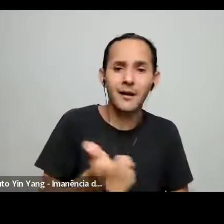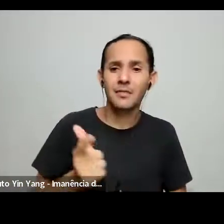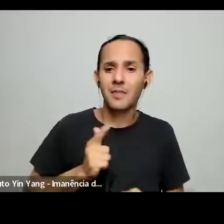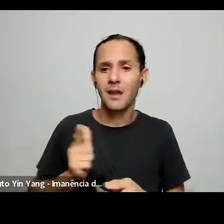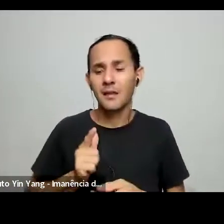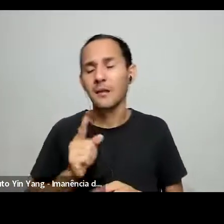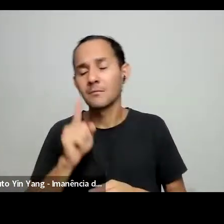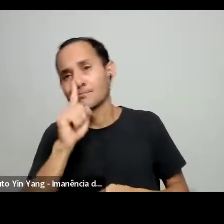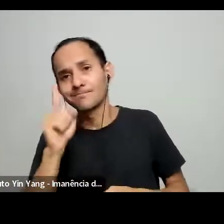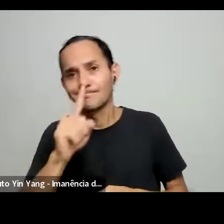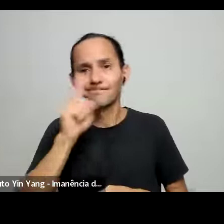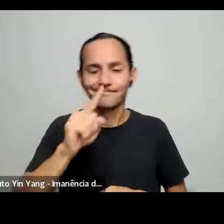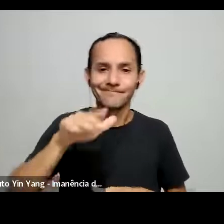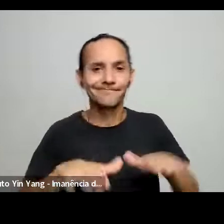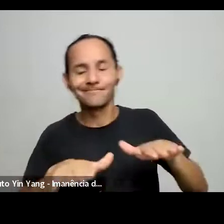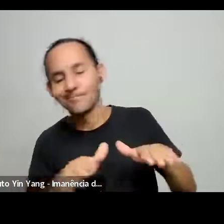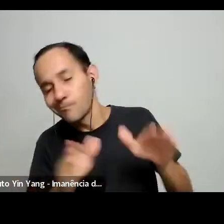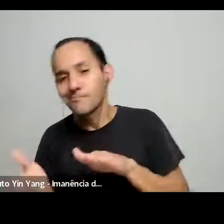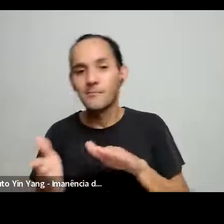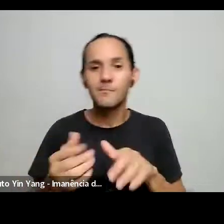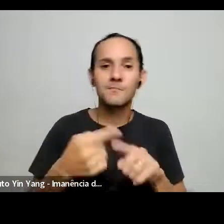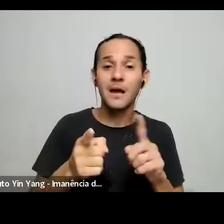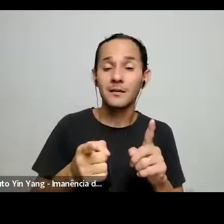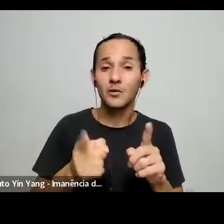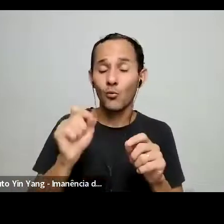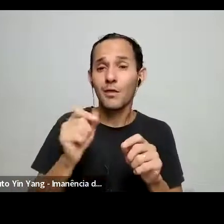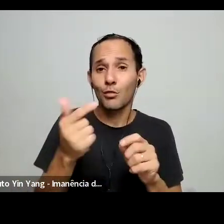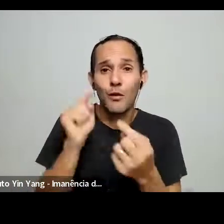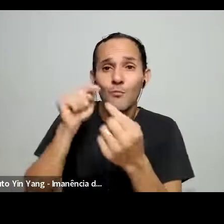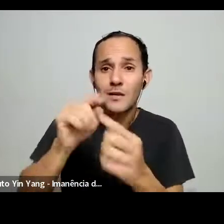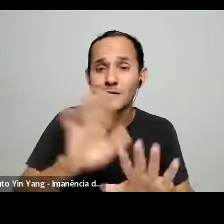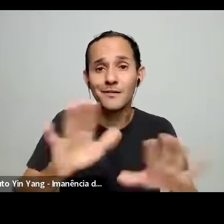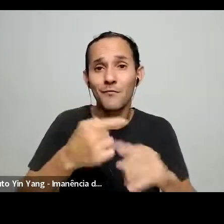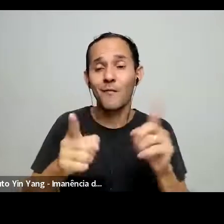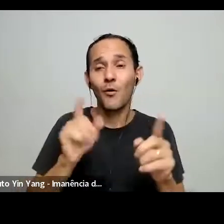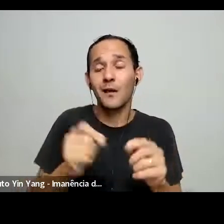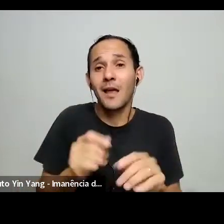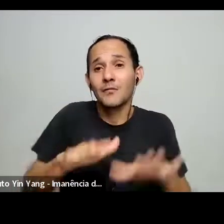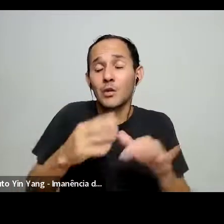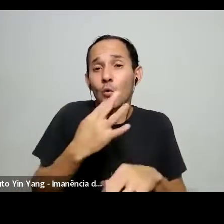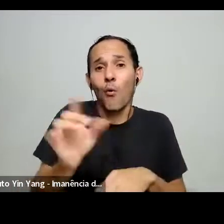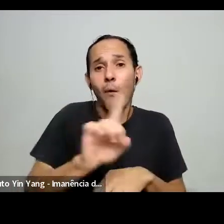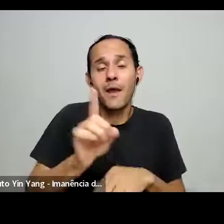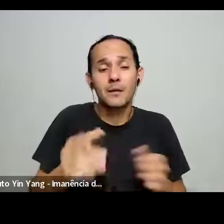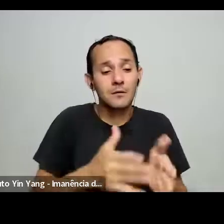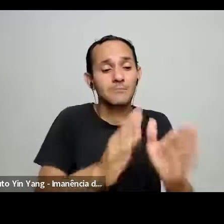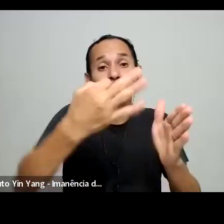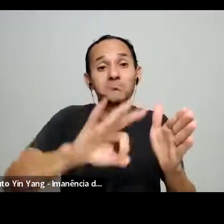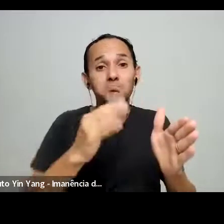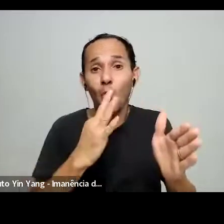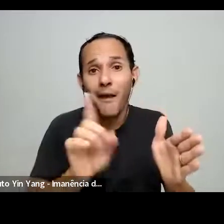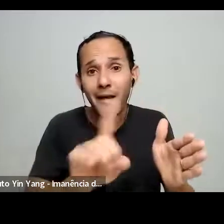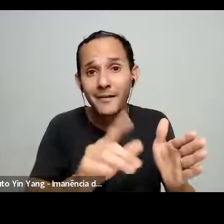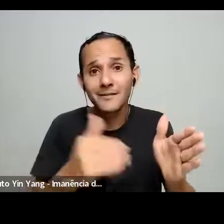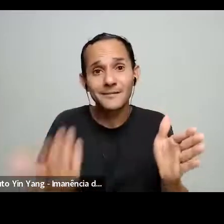alguns passos desviados e muitas vezes sem intenção, mas muitas vezes por não conhecer o caminho certo. E é aqui que eu